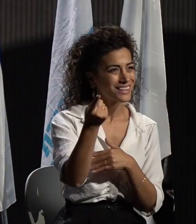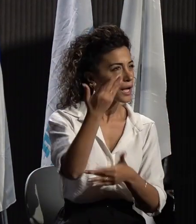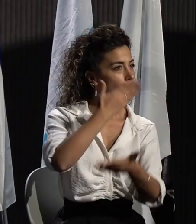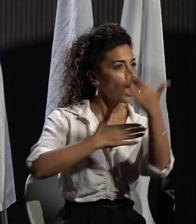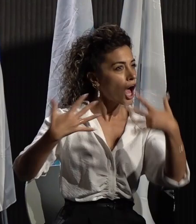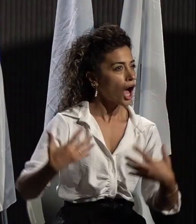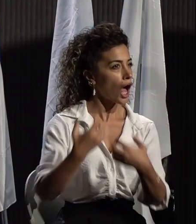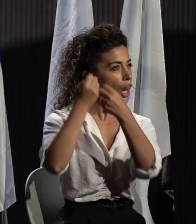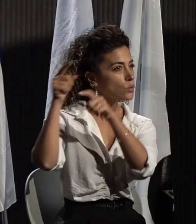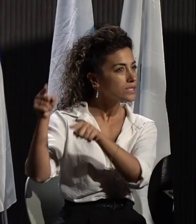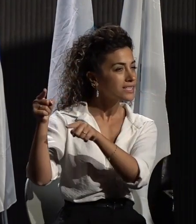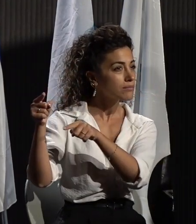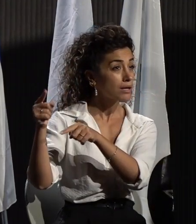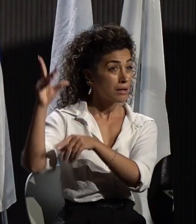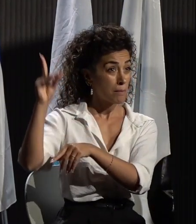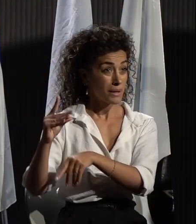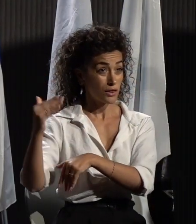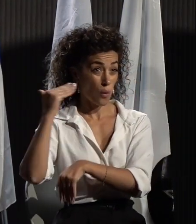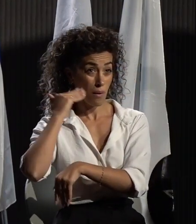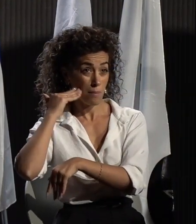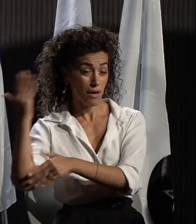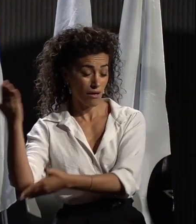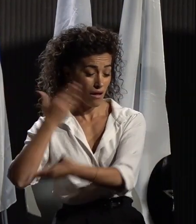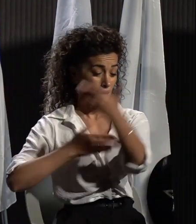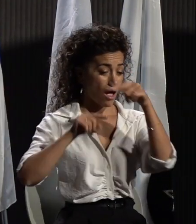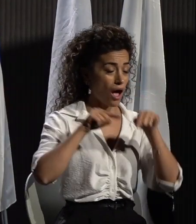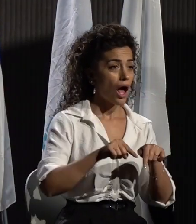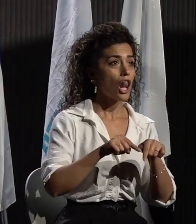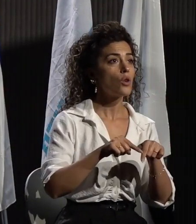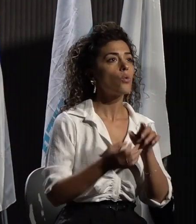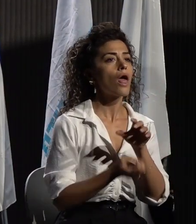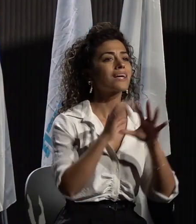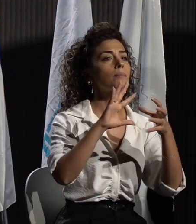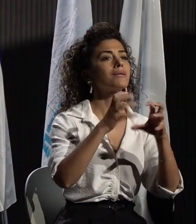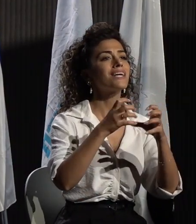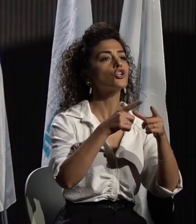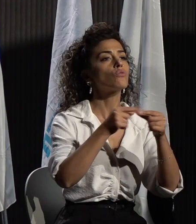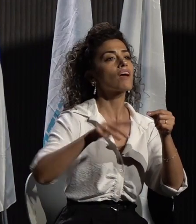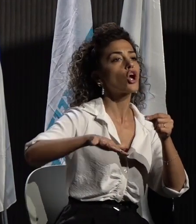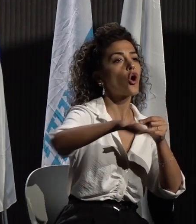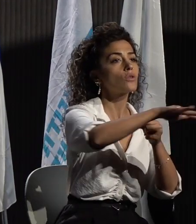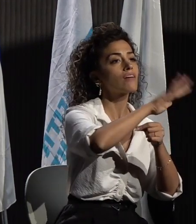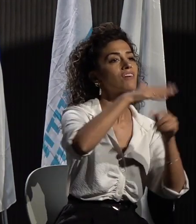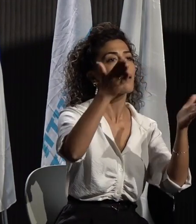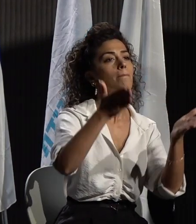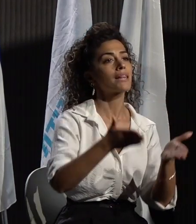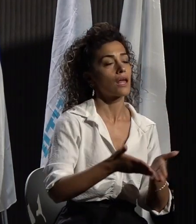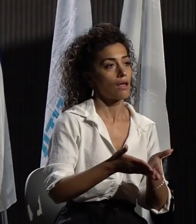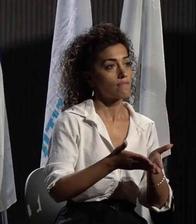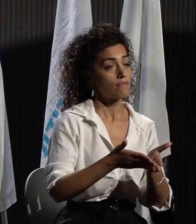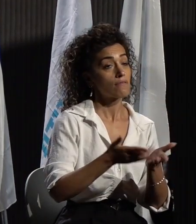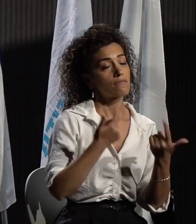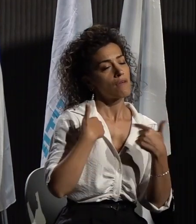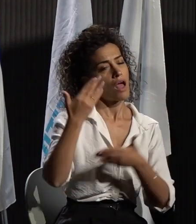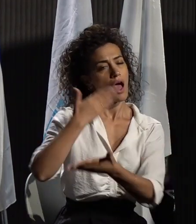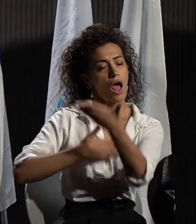חלוצים שהגיעו מדרום אמריקה בהקמת יישובי העוטף והנגב המערבי בכלל.